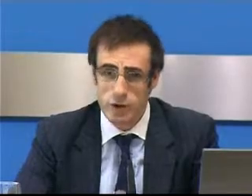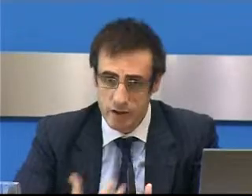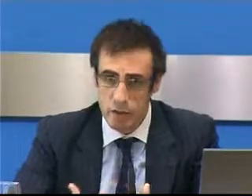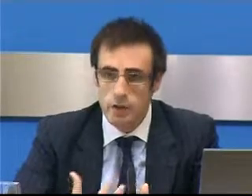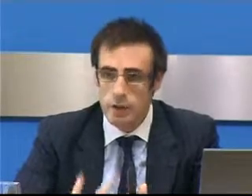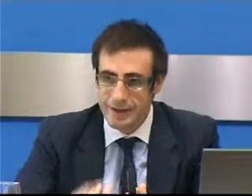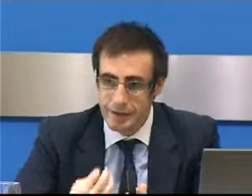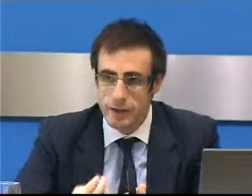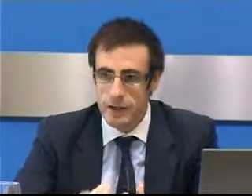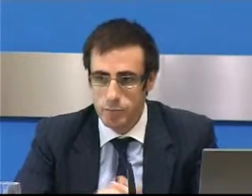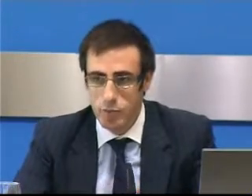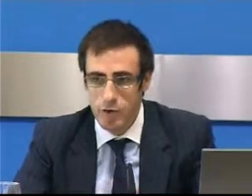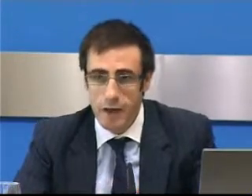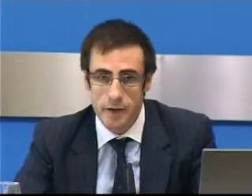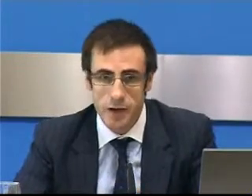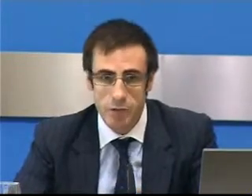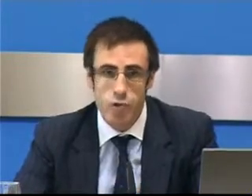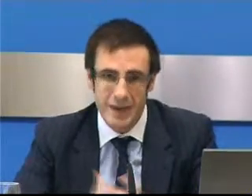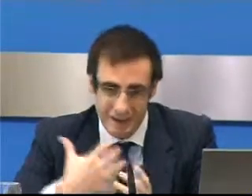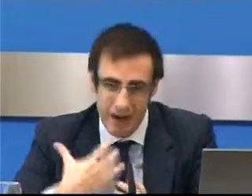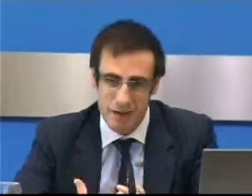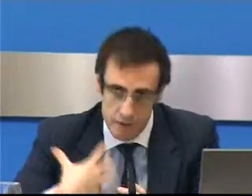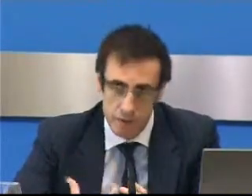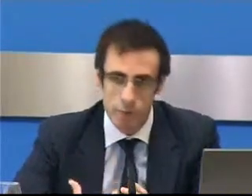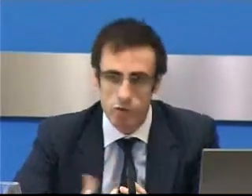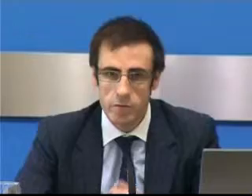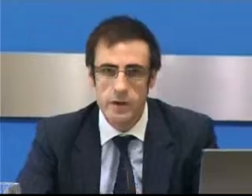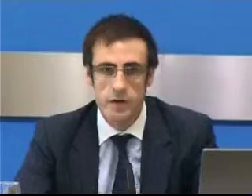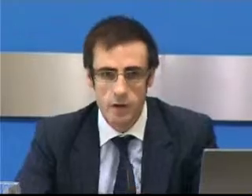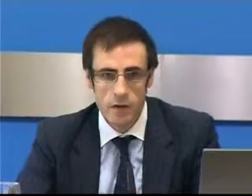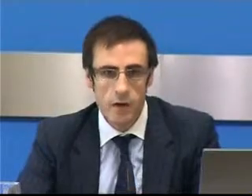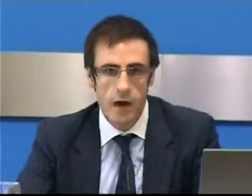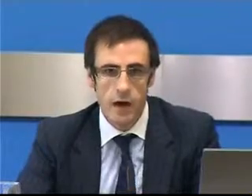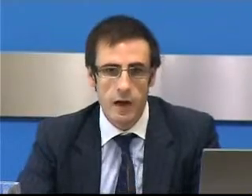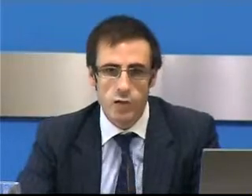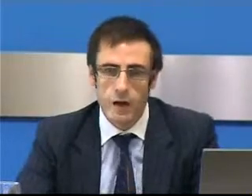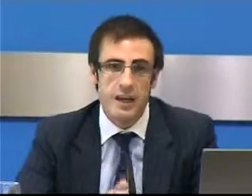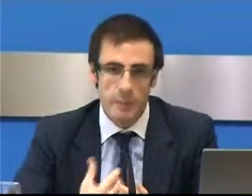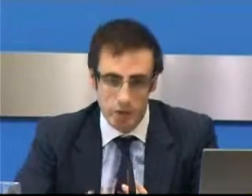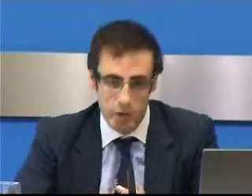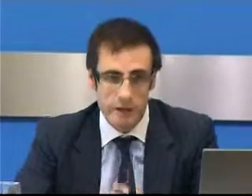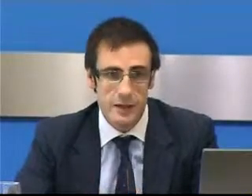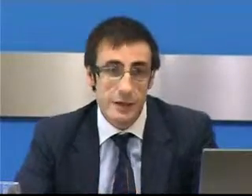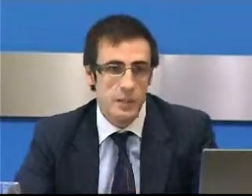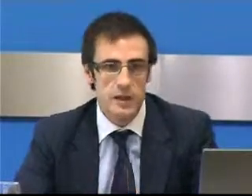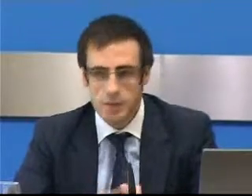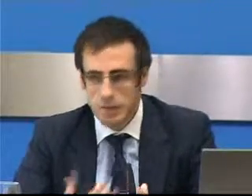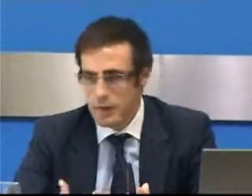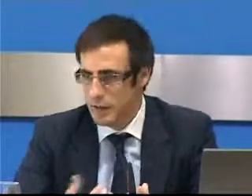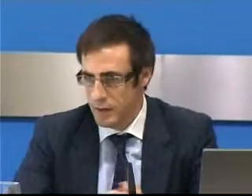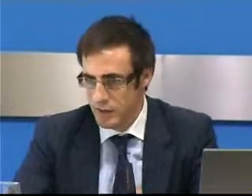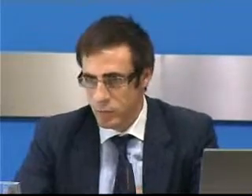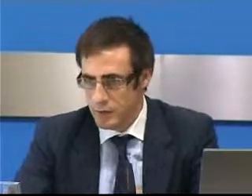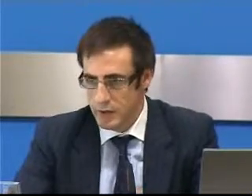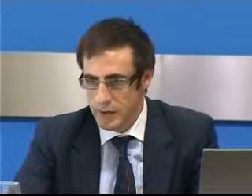decirlo, obsesivo que se tiene por hacer la web lo más accesible posible a todas las personas,